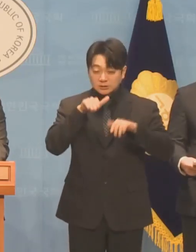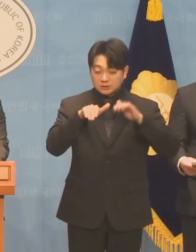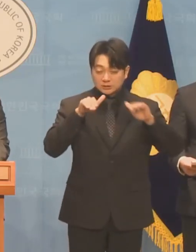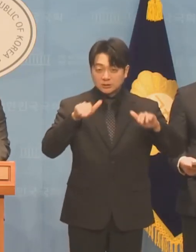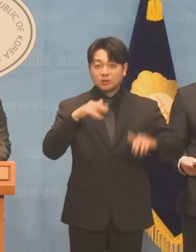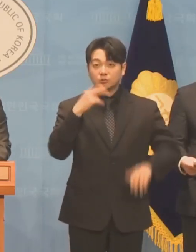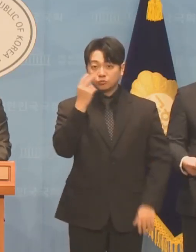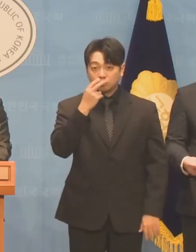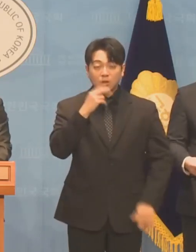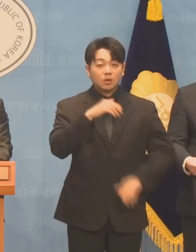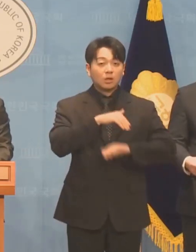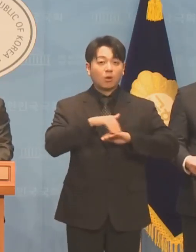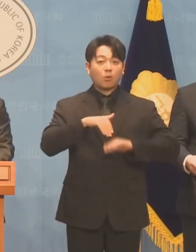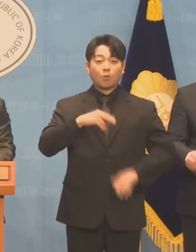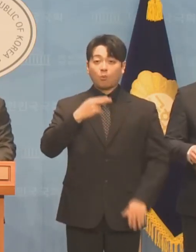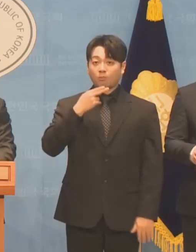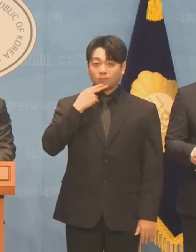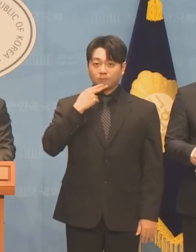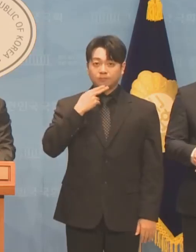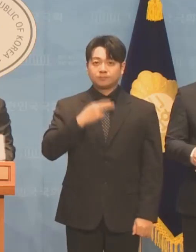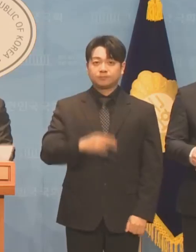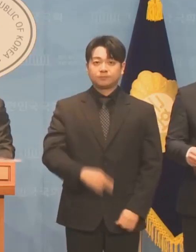그럴 의도도 없습니다.